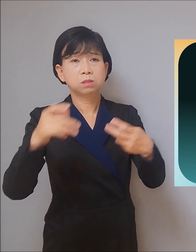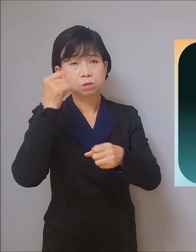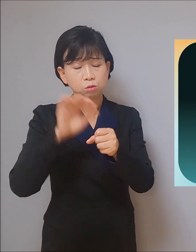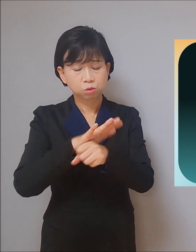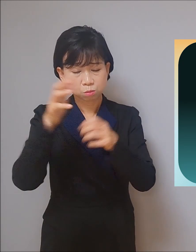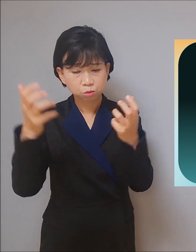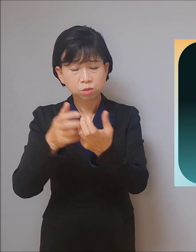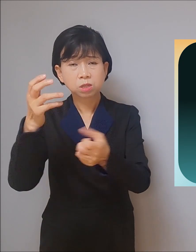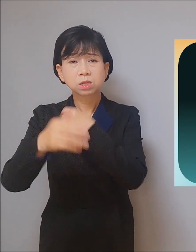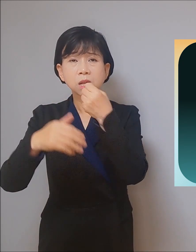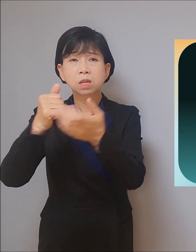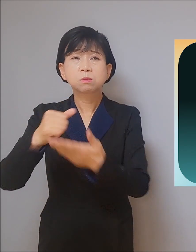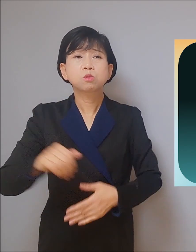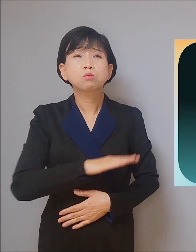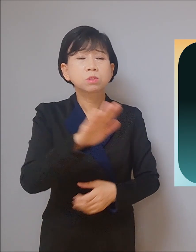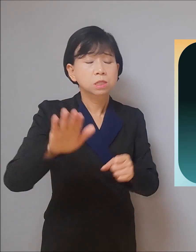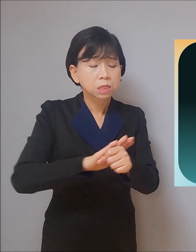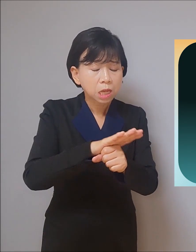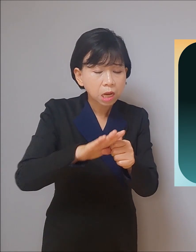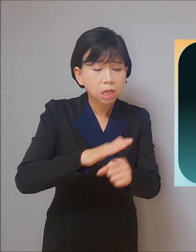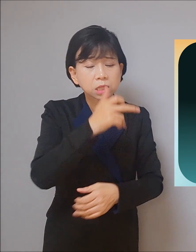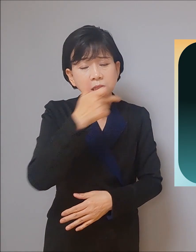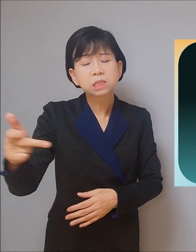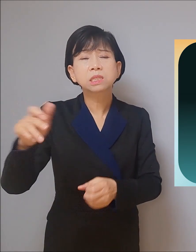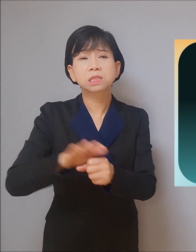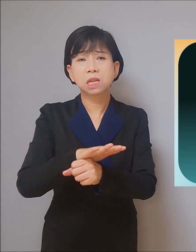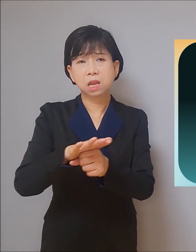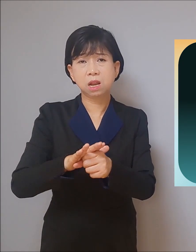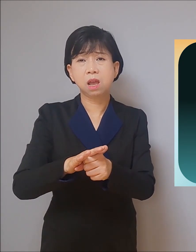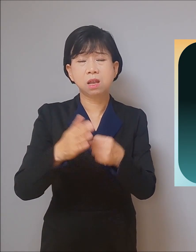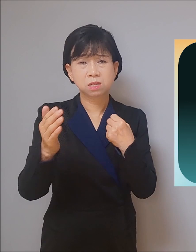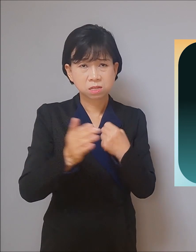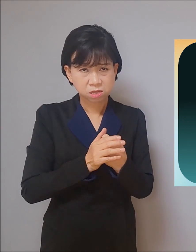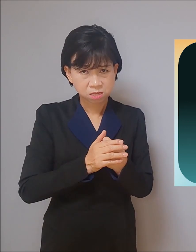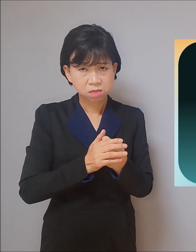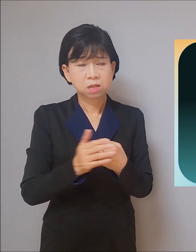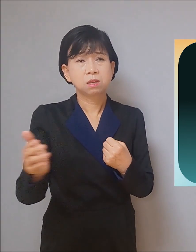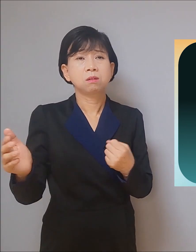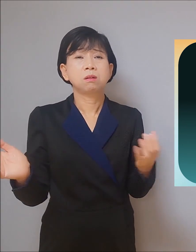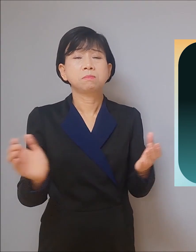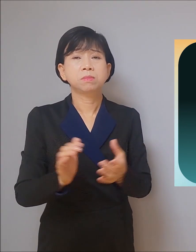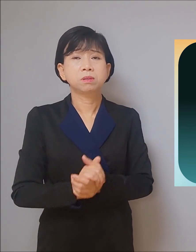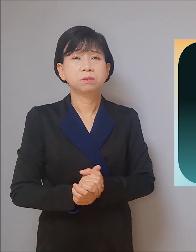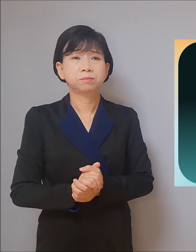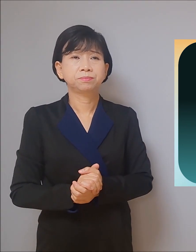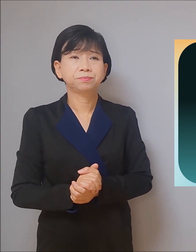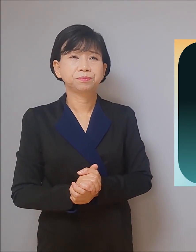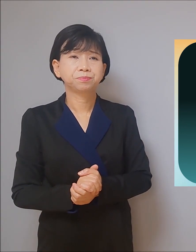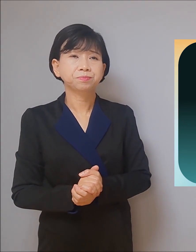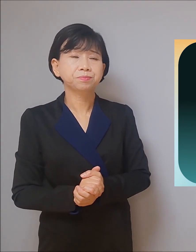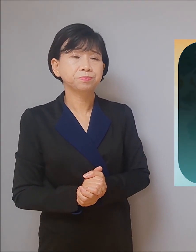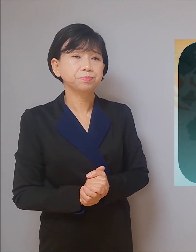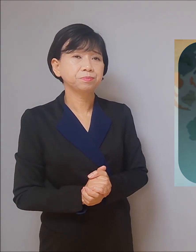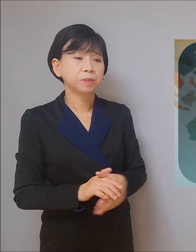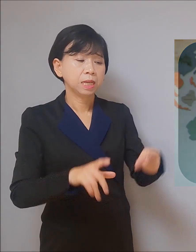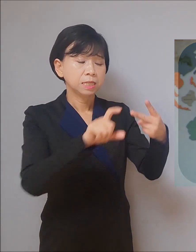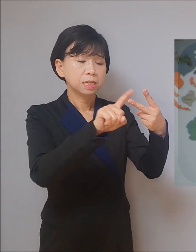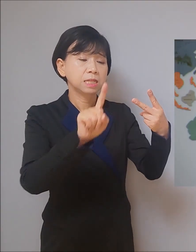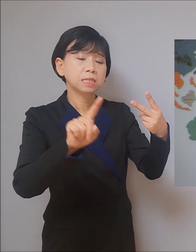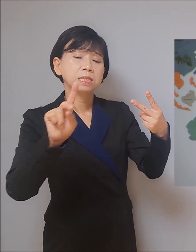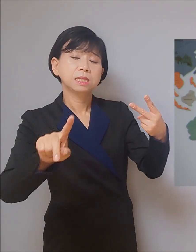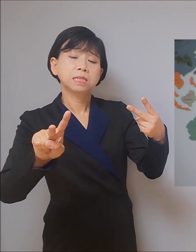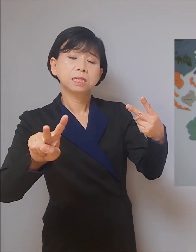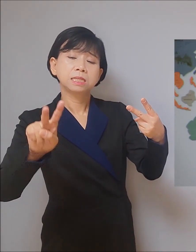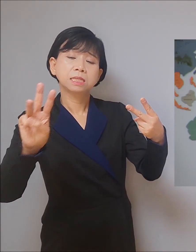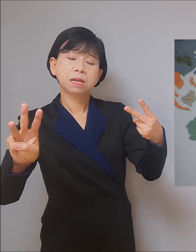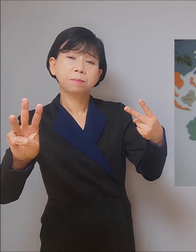풍성하신 하나님이 우리를 사랑하신 그 큰 사랑을 인하여. 아멘. 1절에서 3절까지 구원을 얻기 전